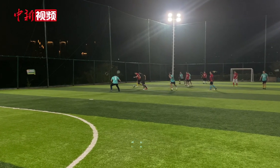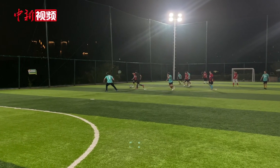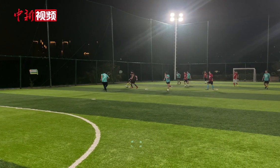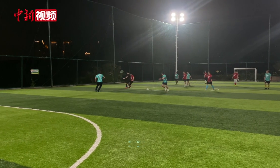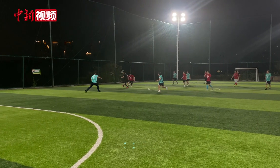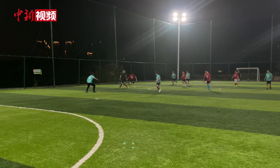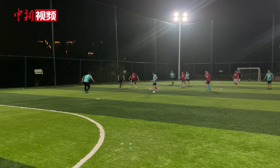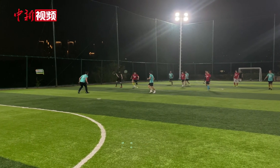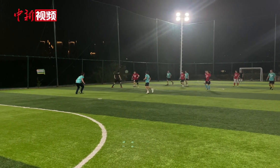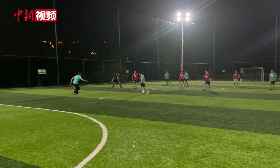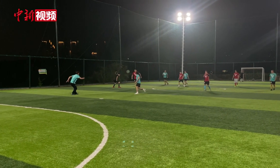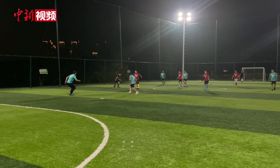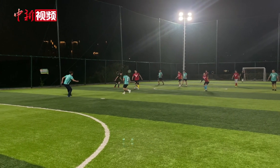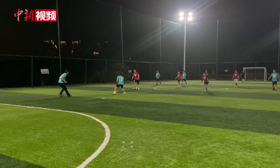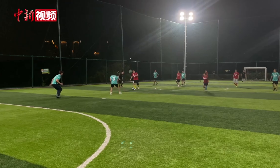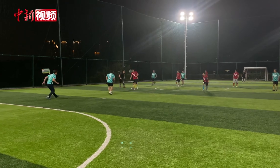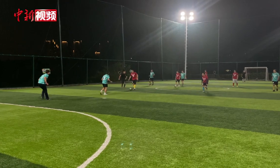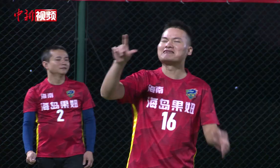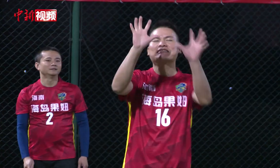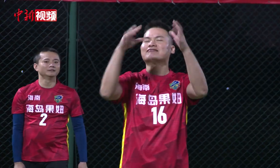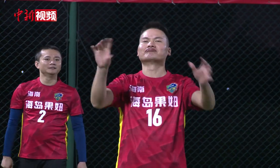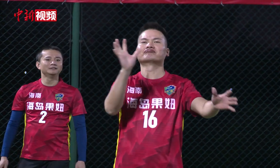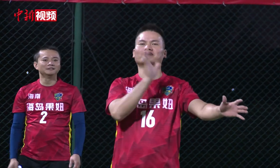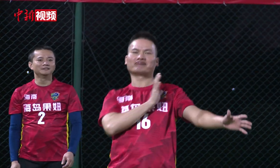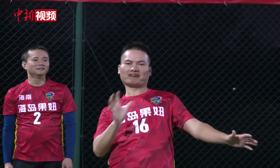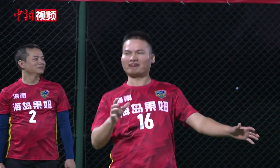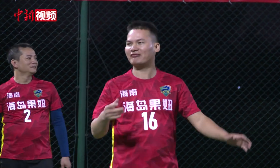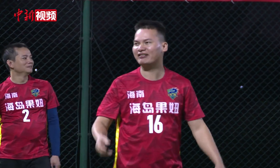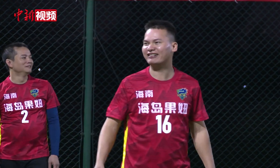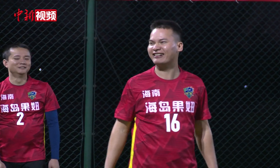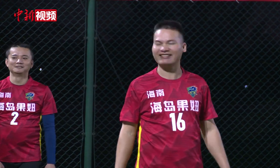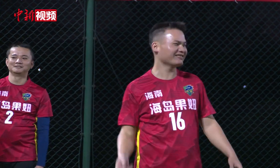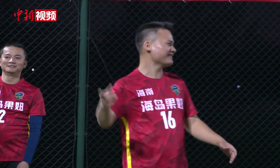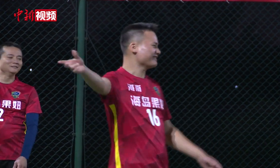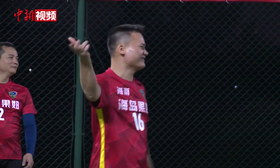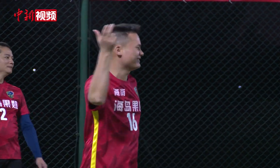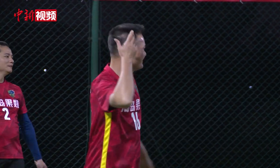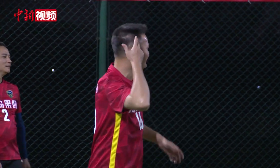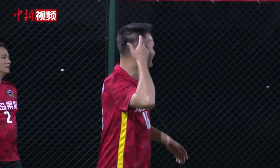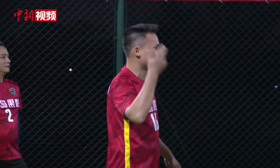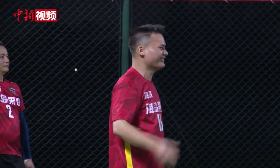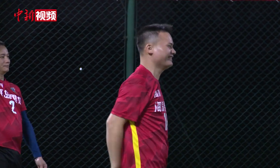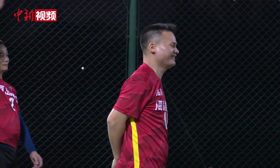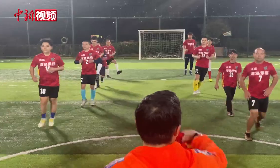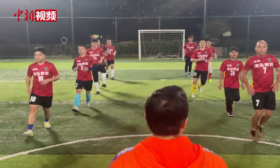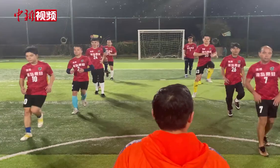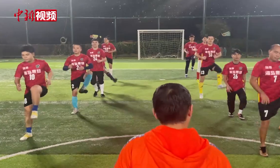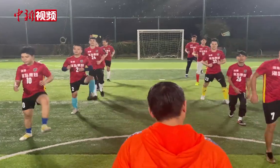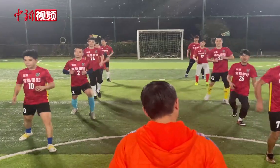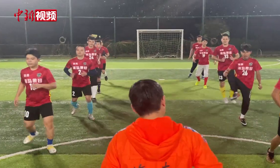球员在绿茵场上挥洒汗水，不时用手语交流，享受足球带来的快乐。这是一支由聋人